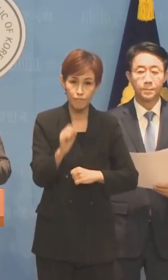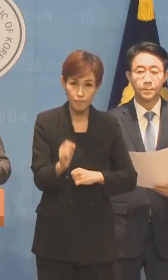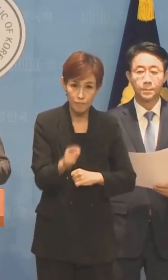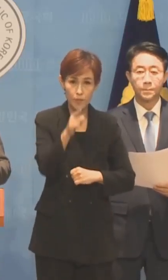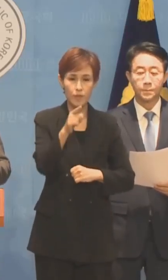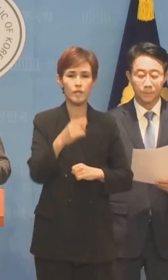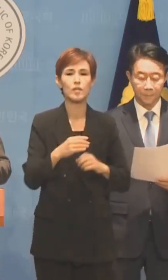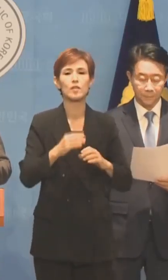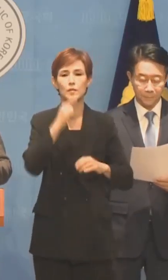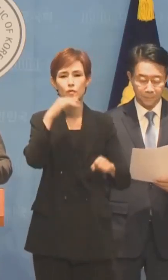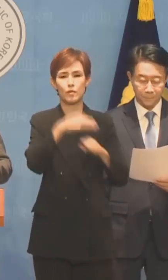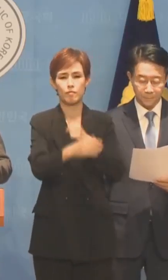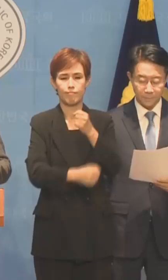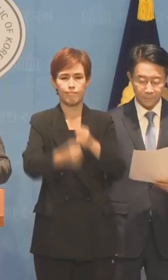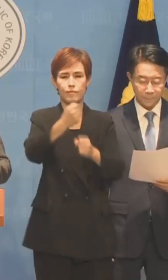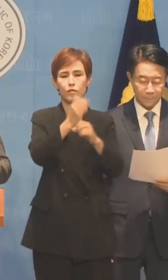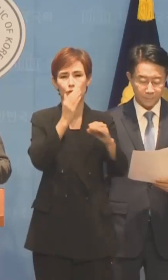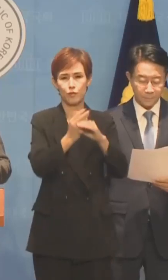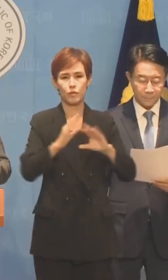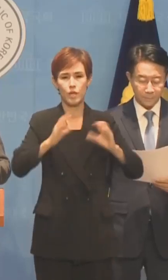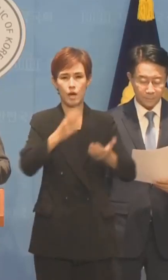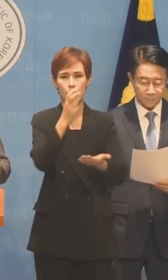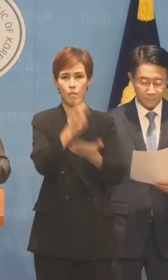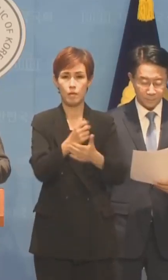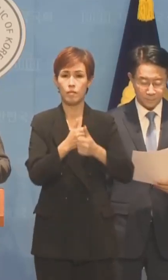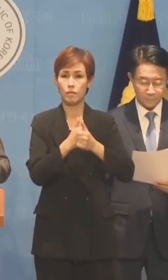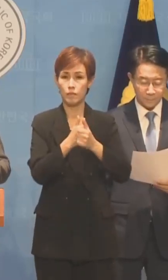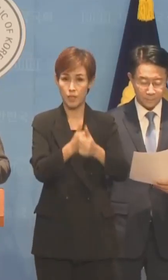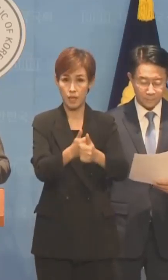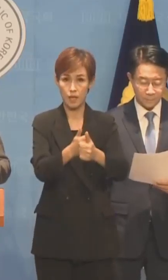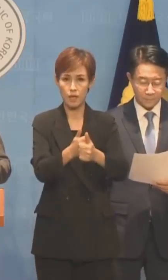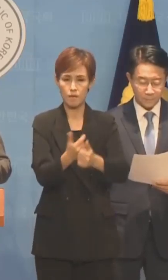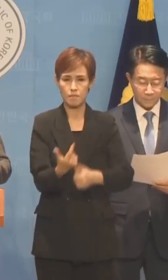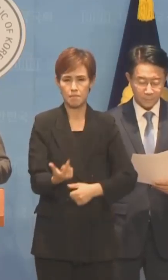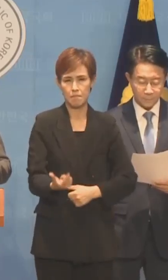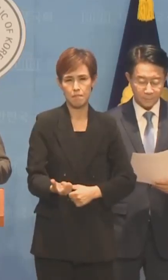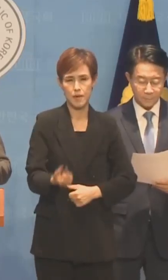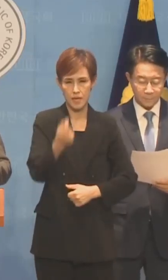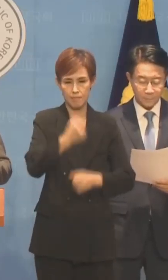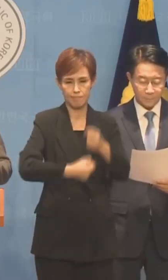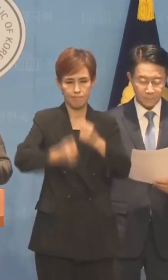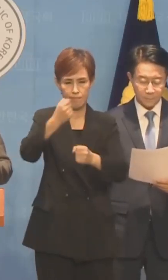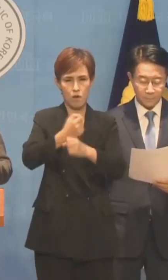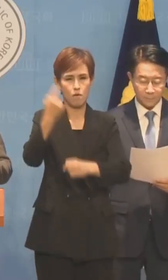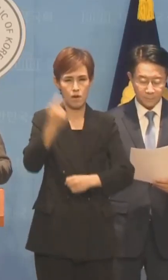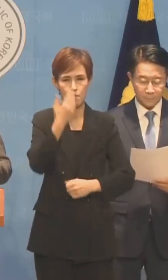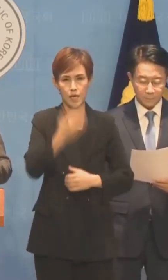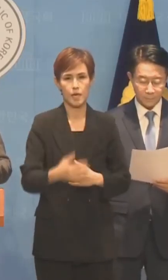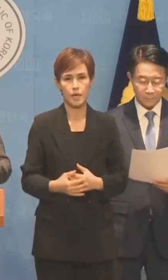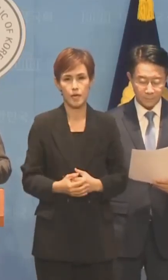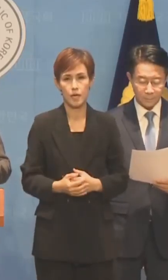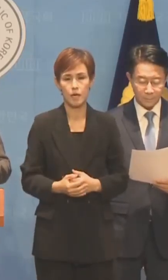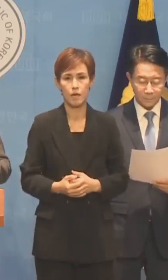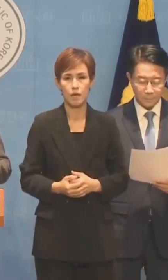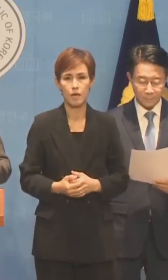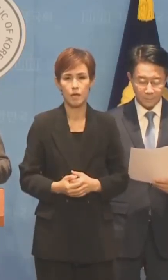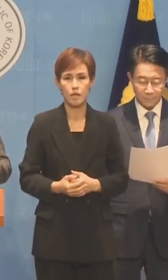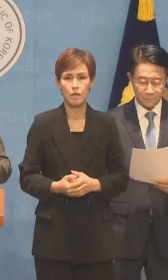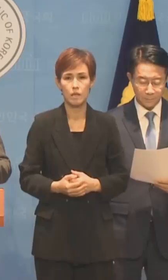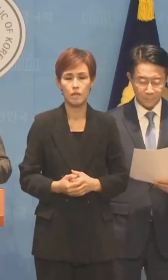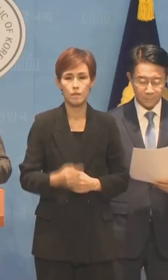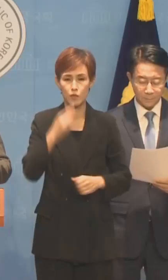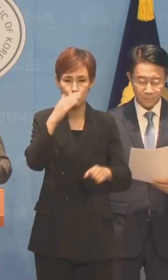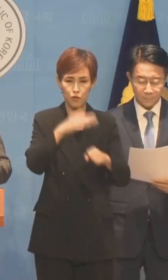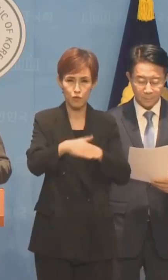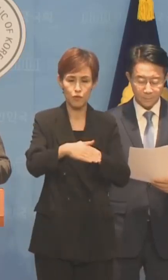회복을 이루고 있으며 헌법과 법률에 따라 조속히 정상화를 이룰 것이다. 또한 대한민국의 민주주의